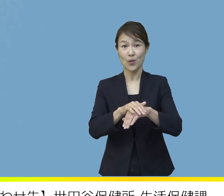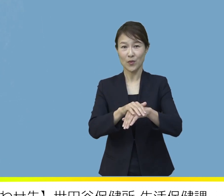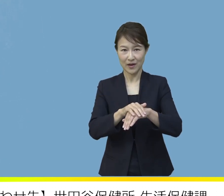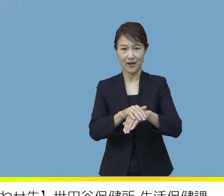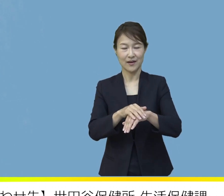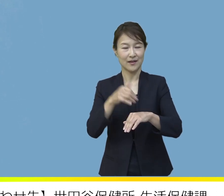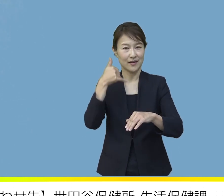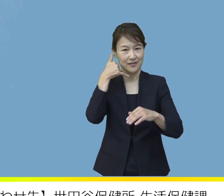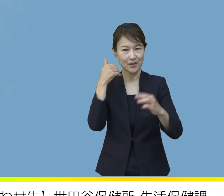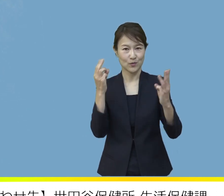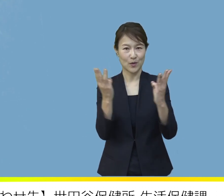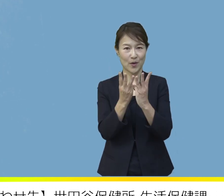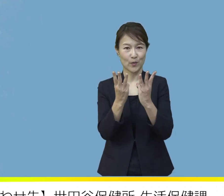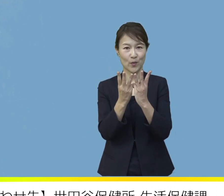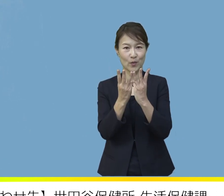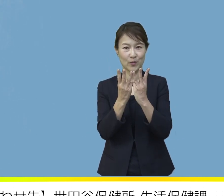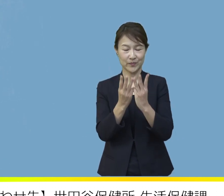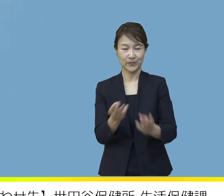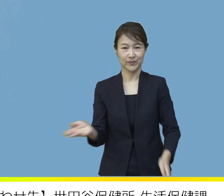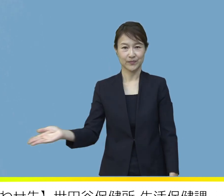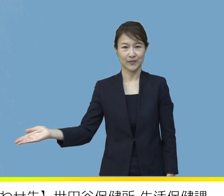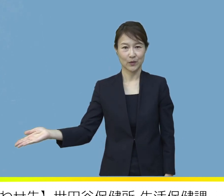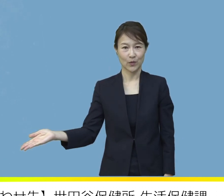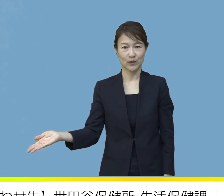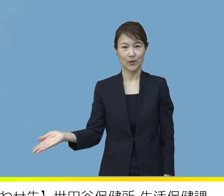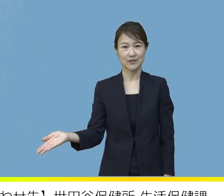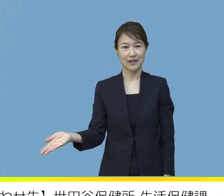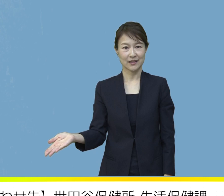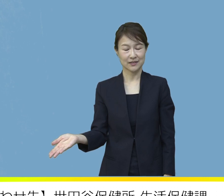電話5432